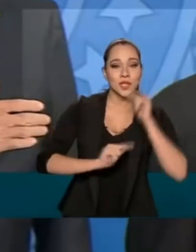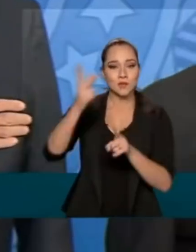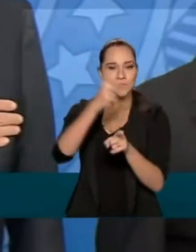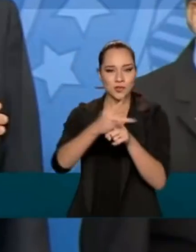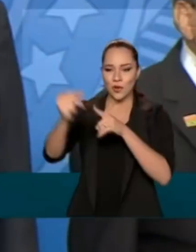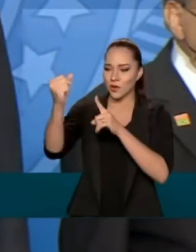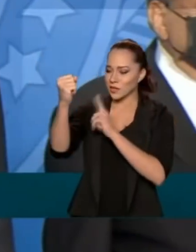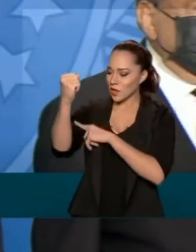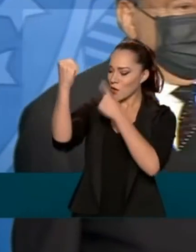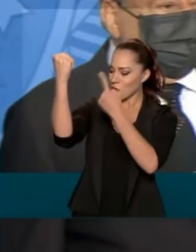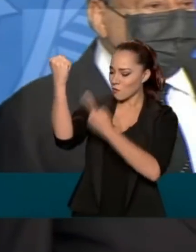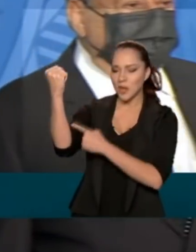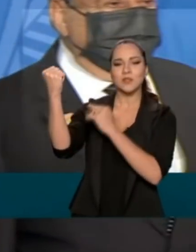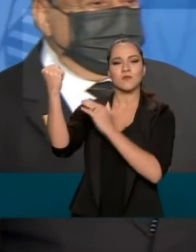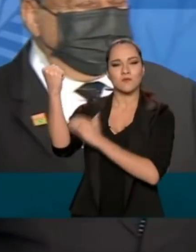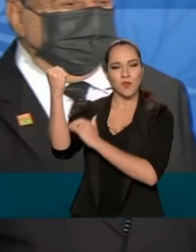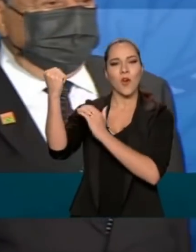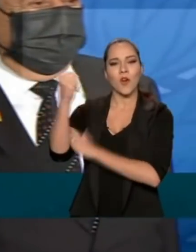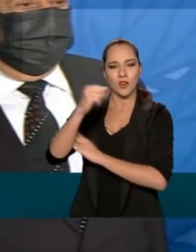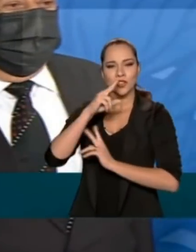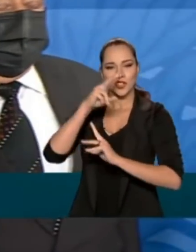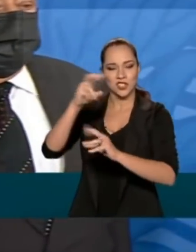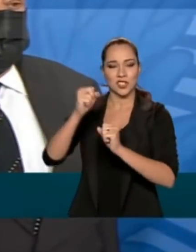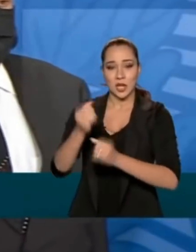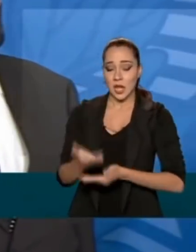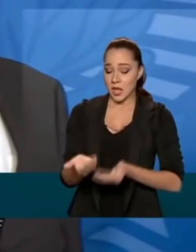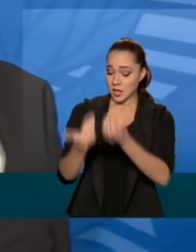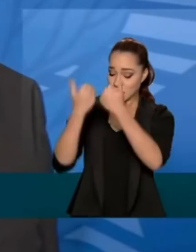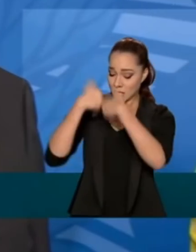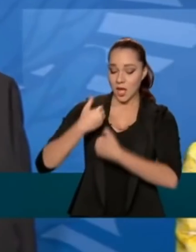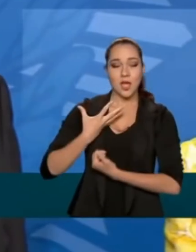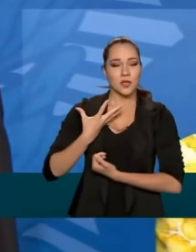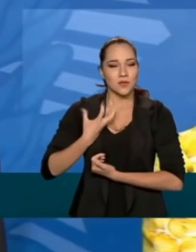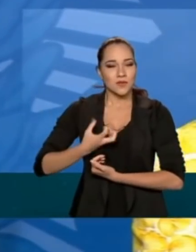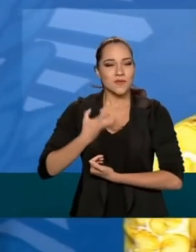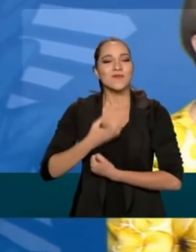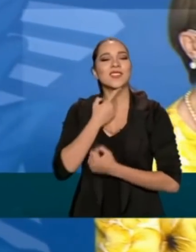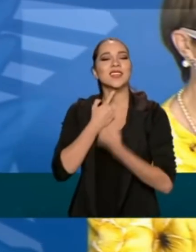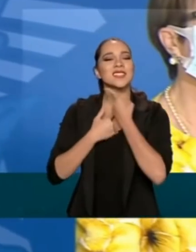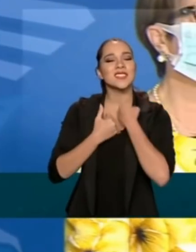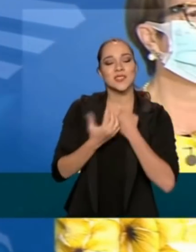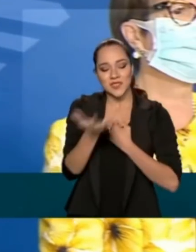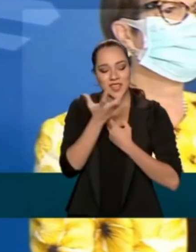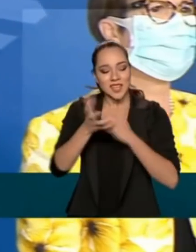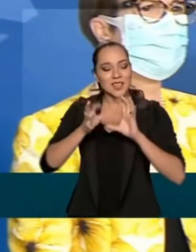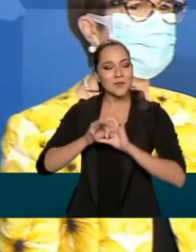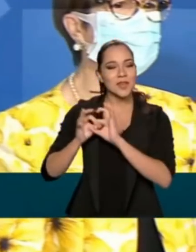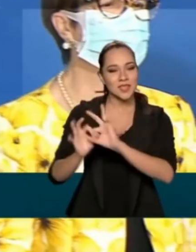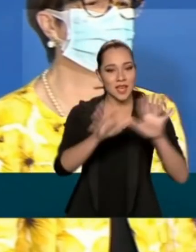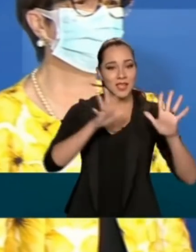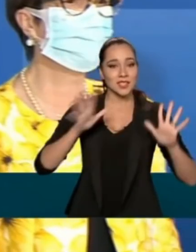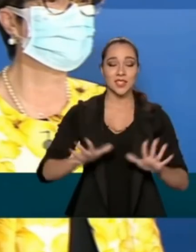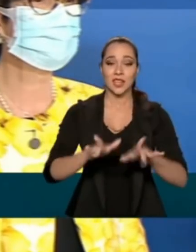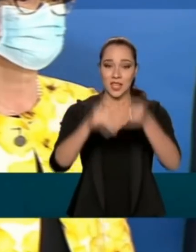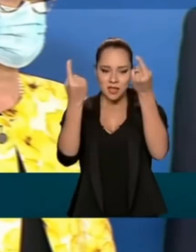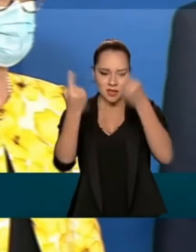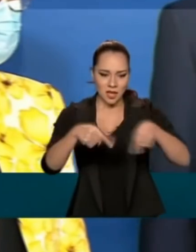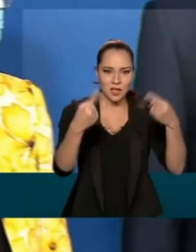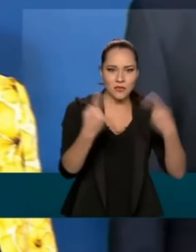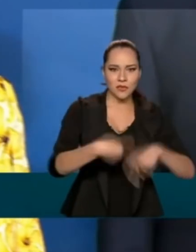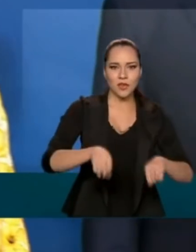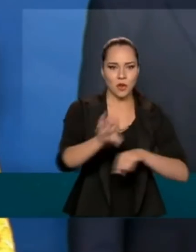2021-2022 contará com 251,22 bilhões de reais para a produção agropecuária